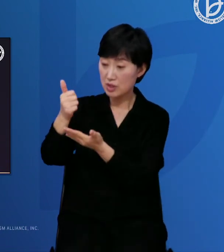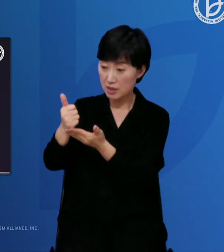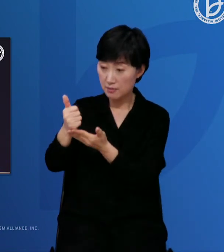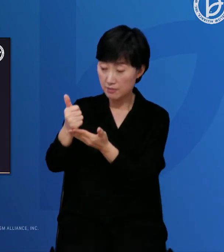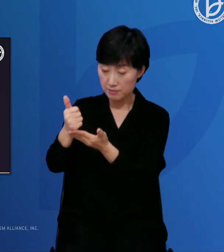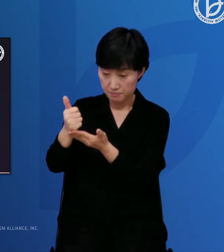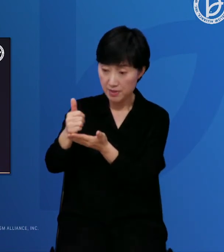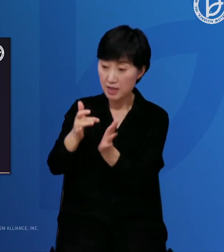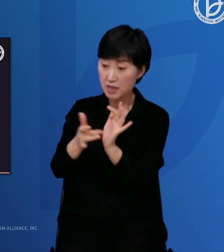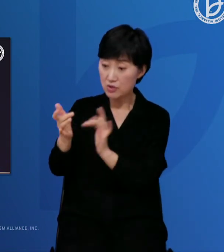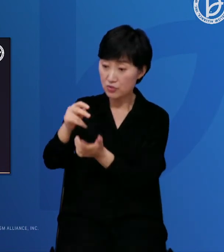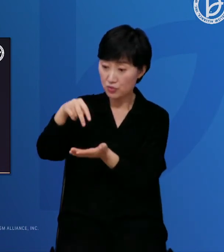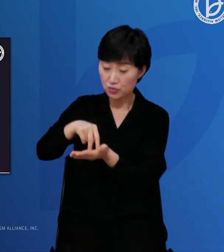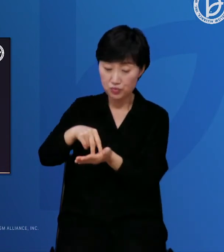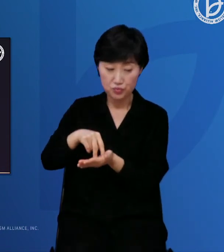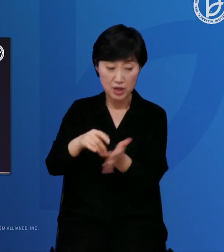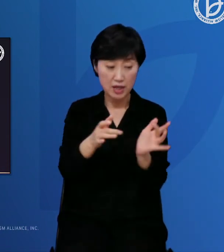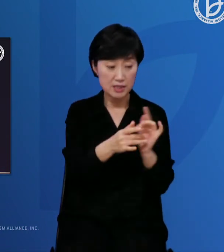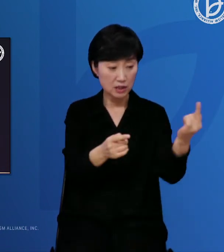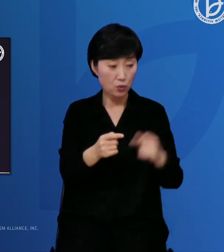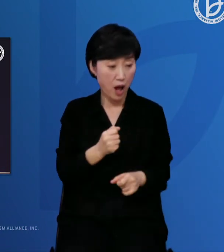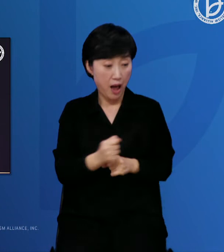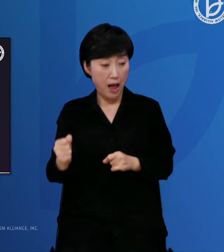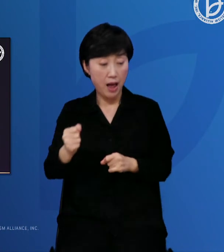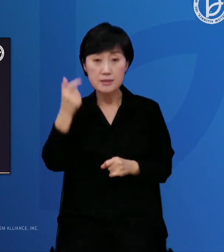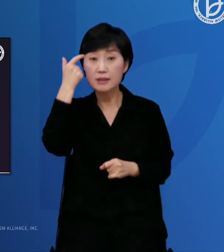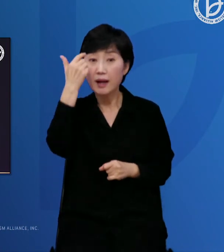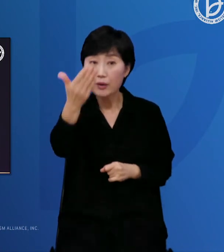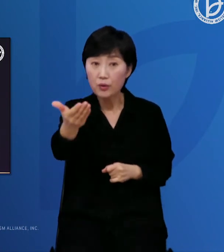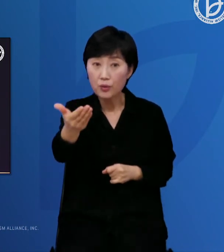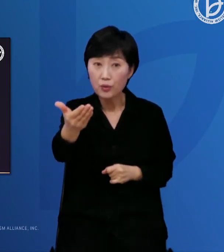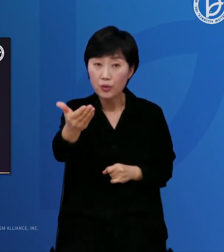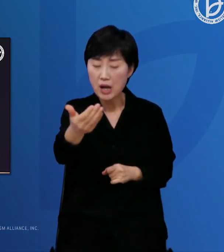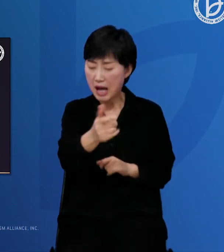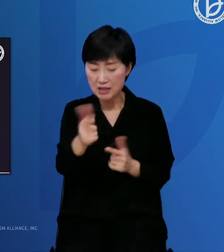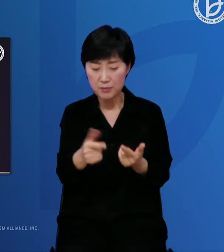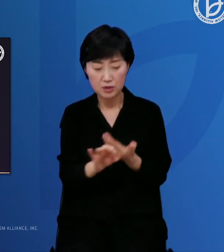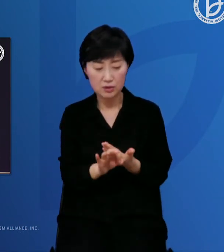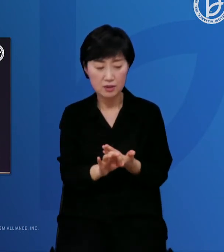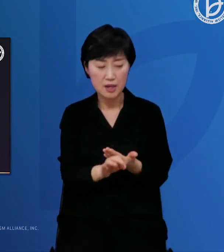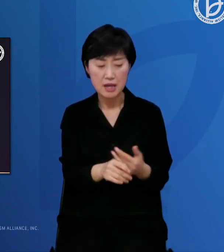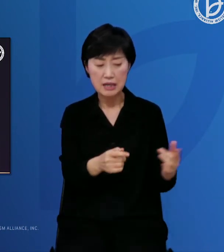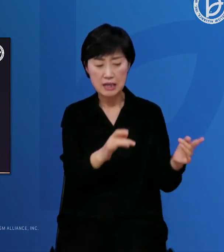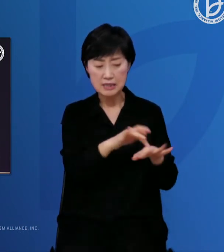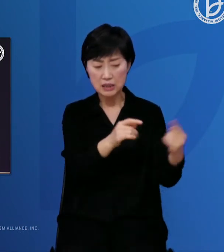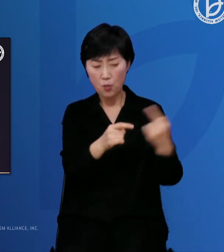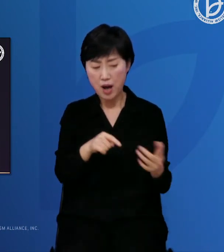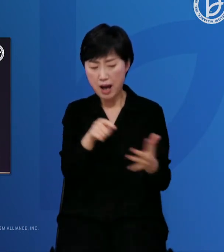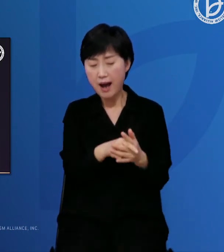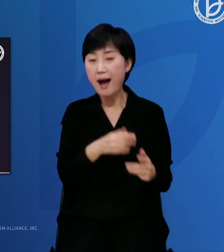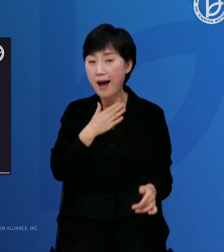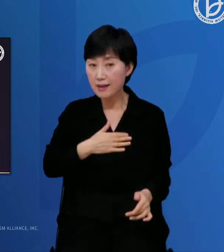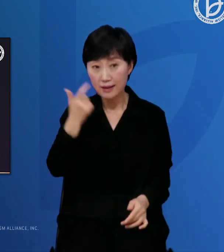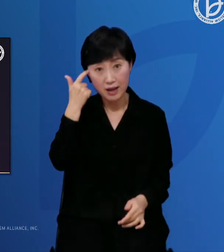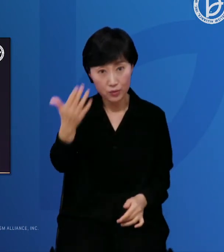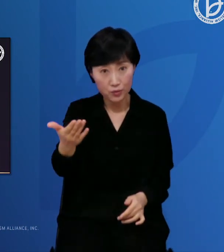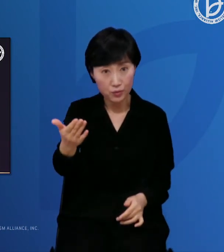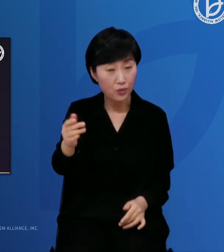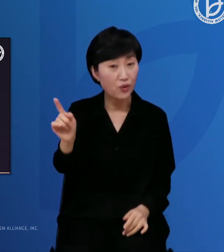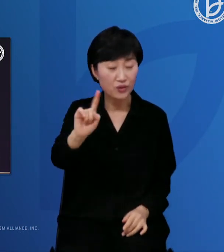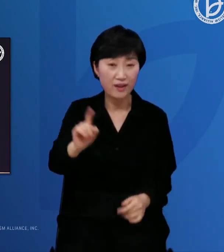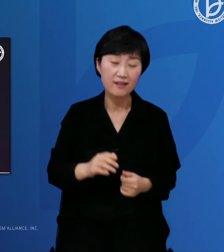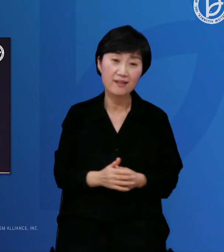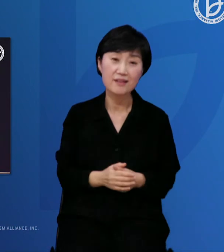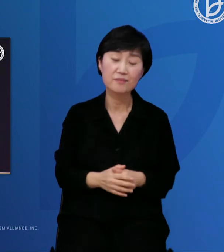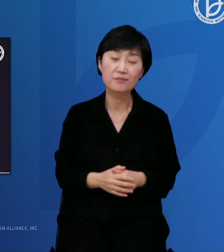모르고 있다가 당황스럽게 맞이했겠습니까? Do you think that Jesus was caught completely unawares that Satan would come before him to attack him and he was taken